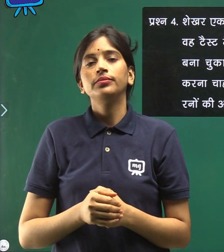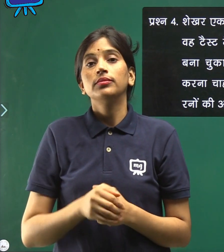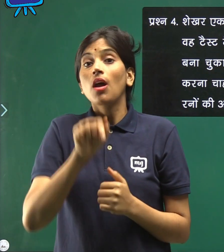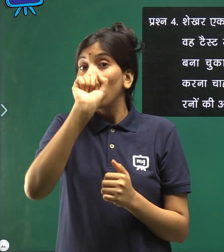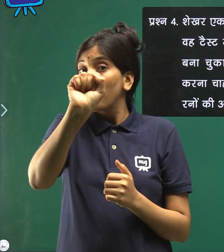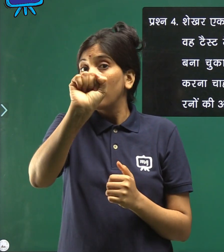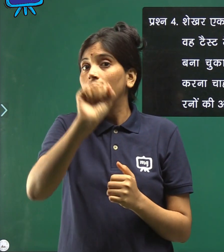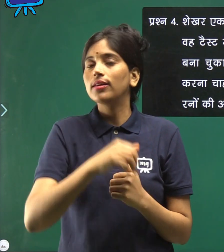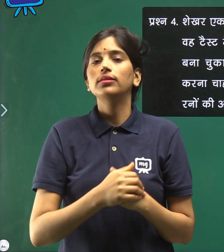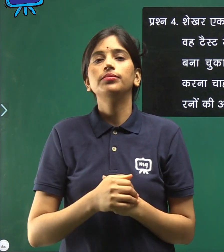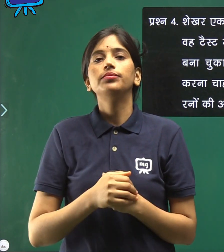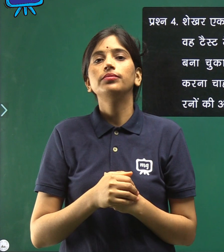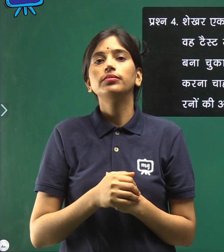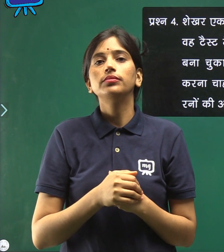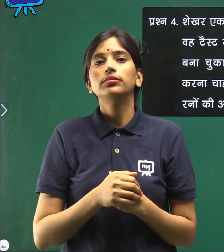वह